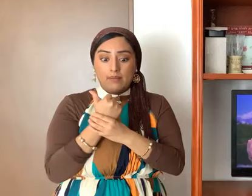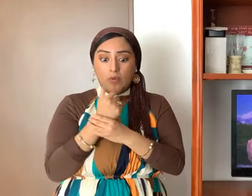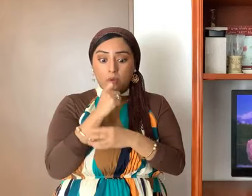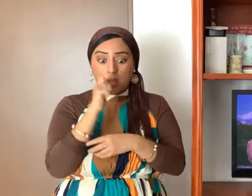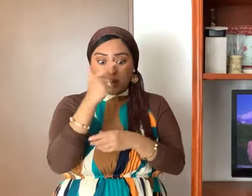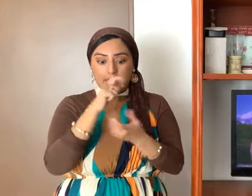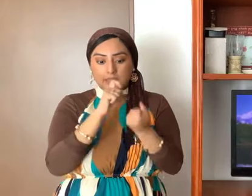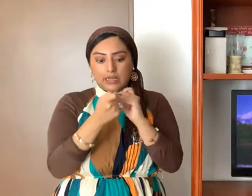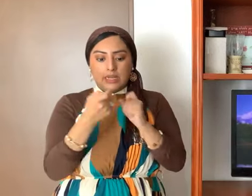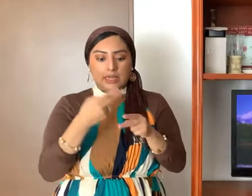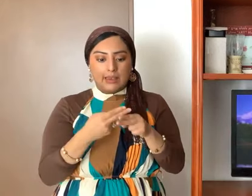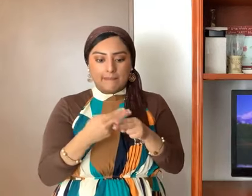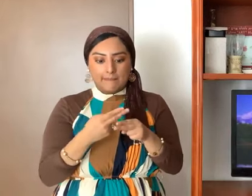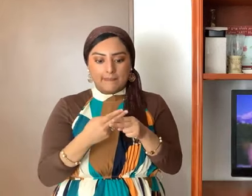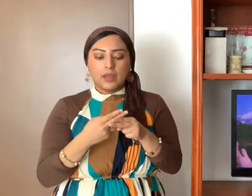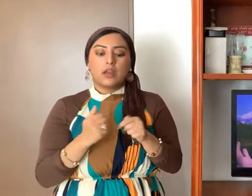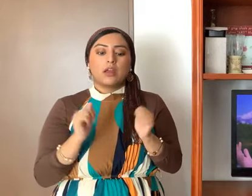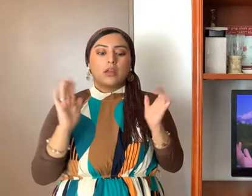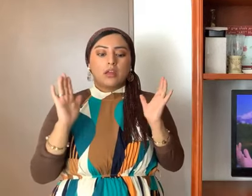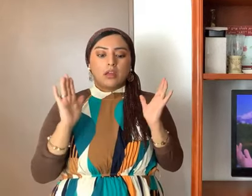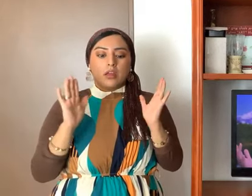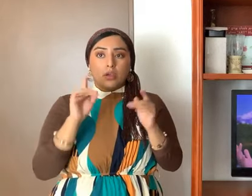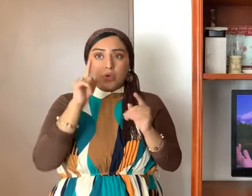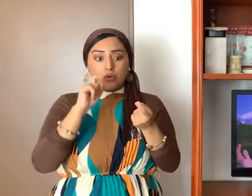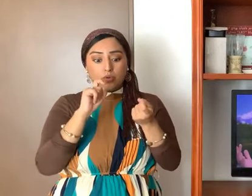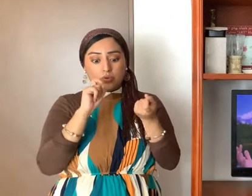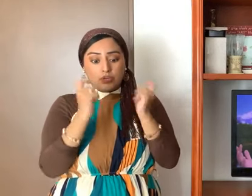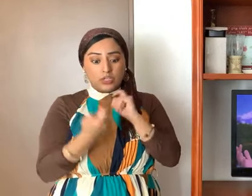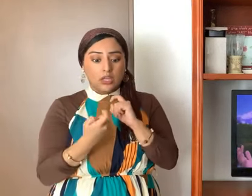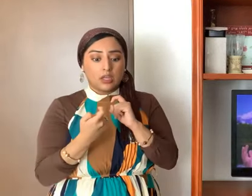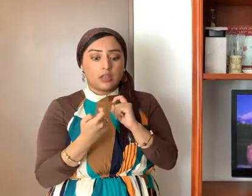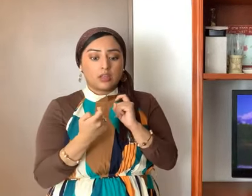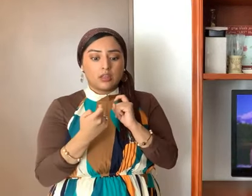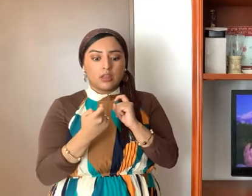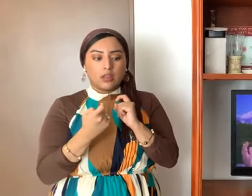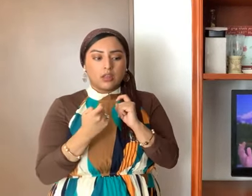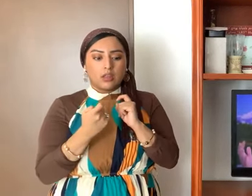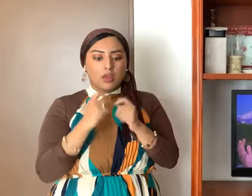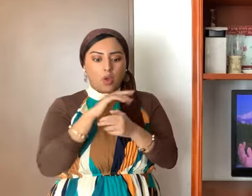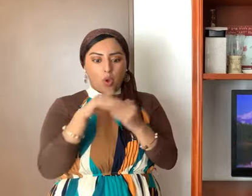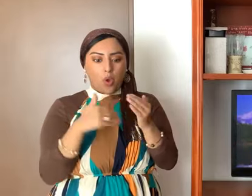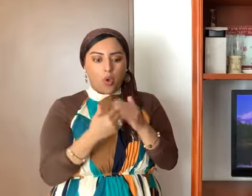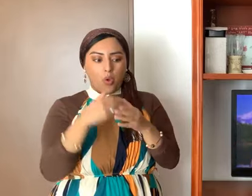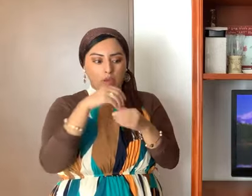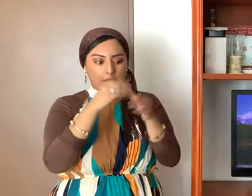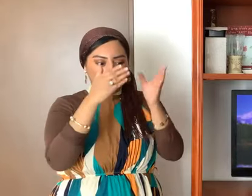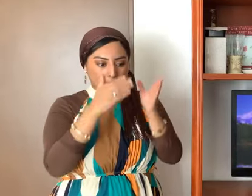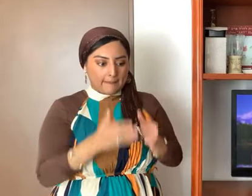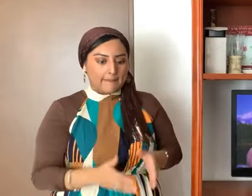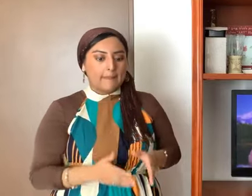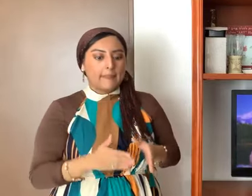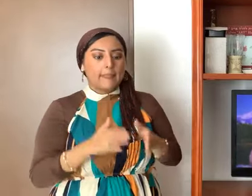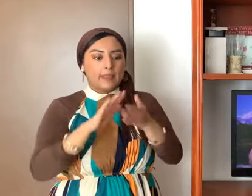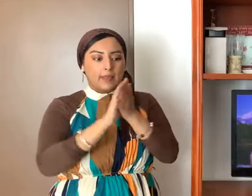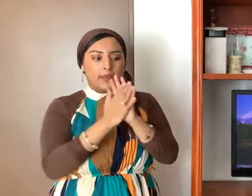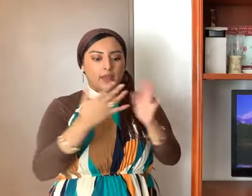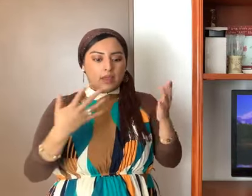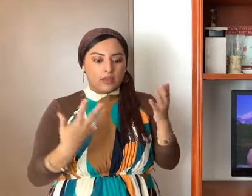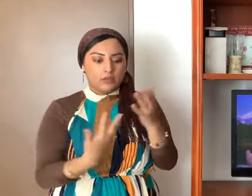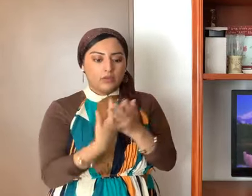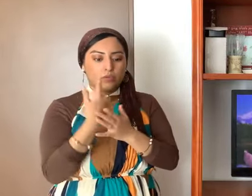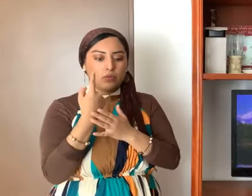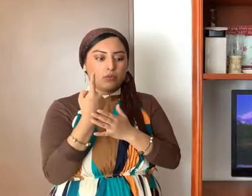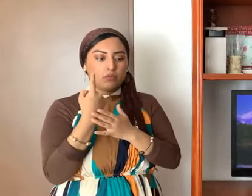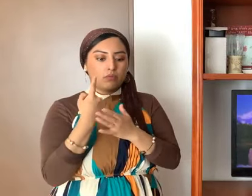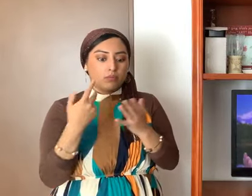después sería Abraham. Porque tú, Abba Kadosh, cambiaste, bendito Elohim Yahweh, todo en él hasta volverlo una